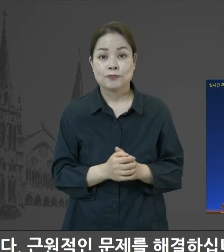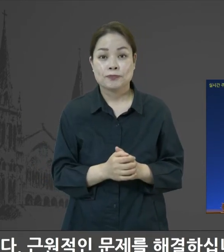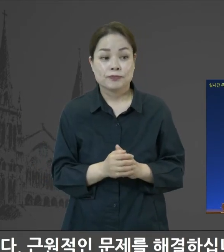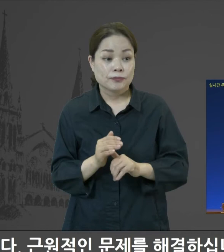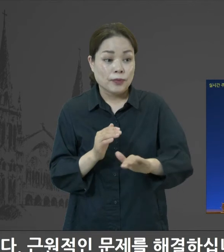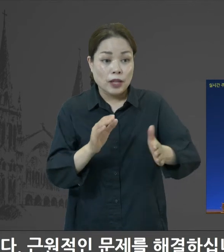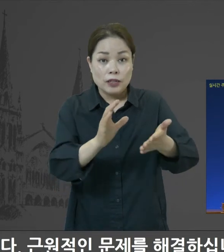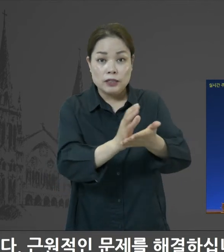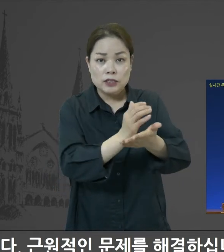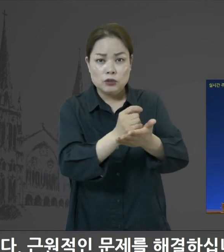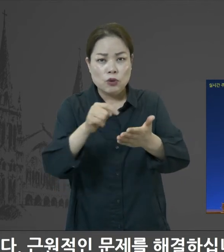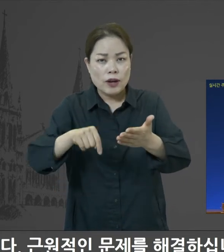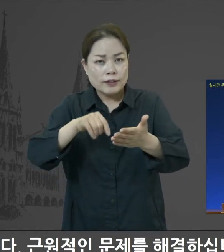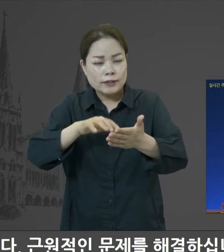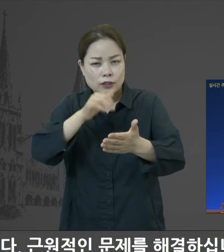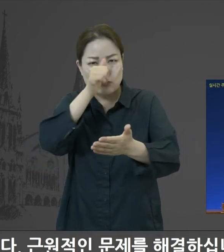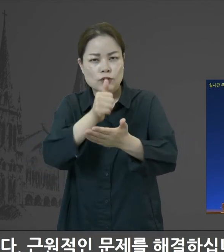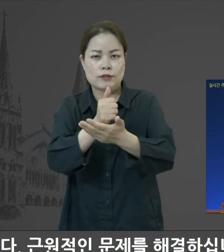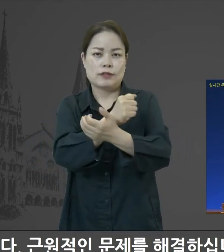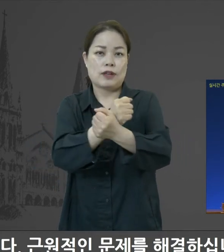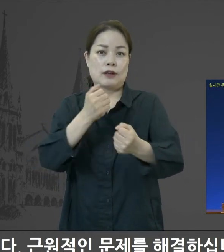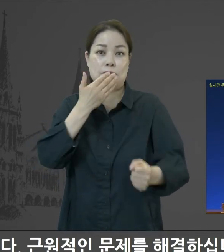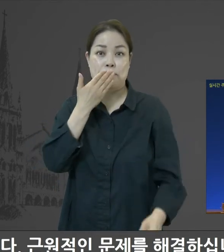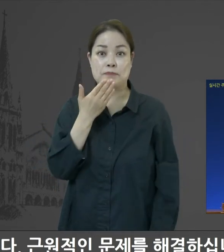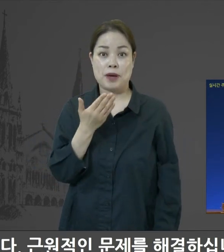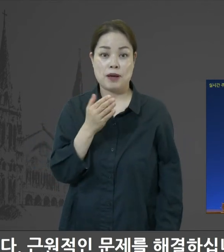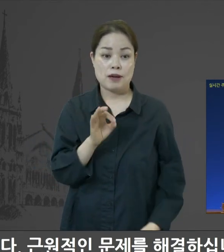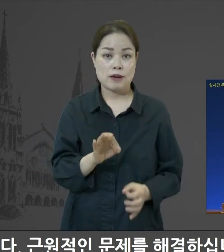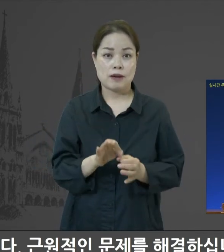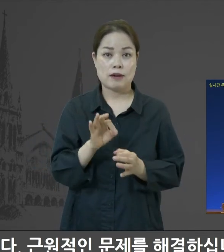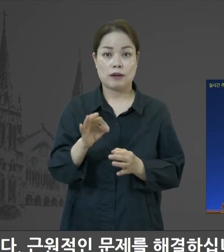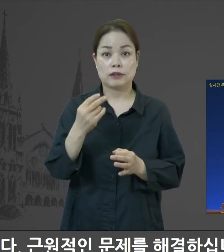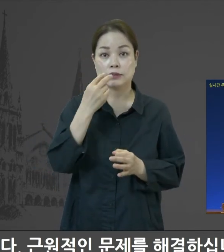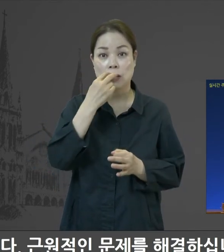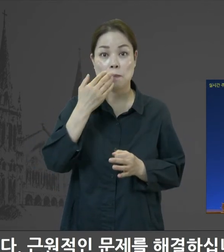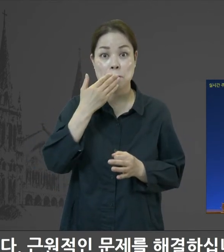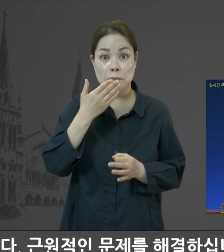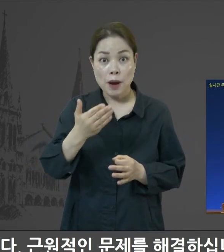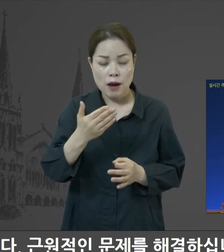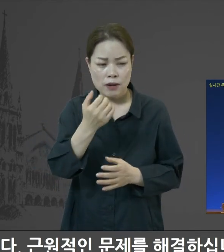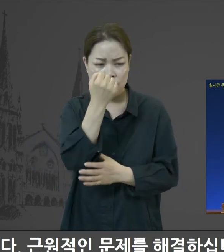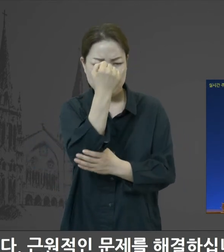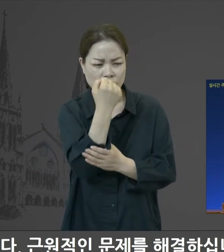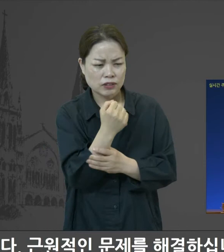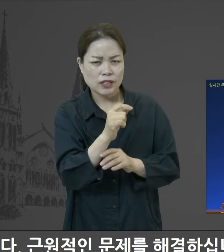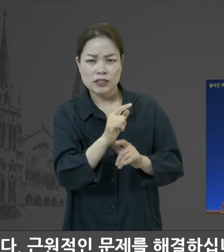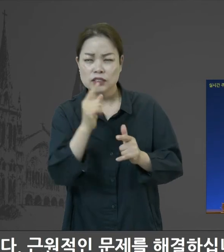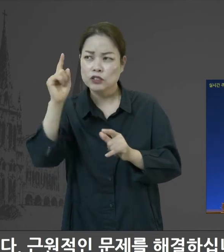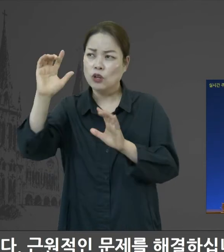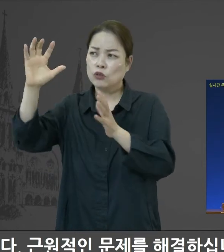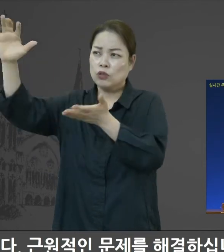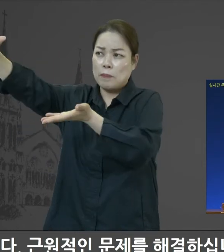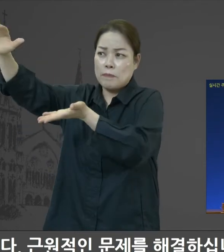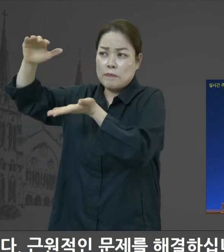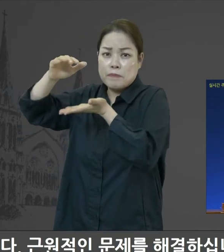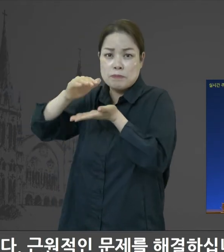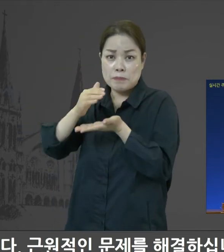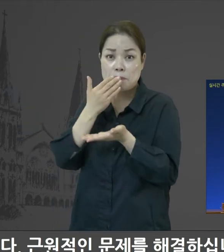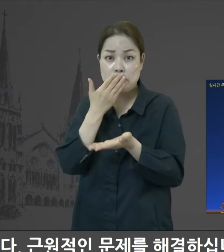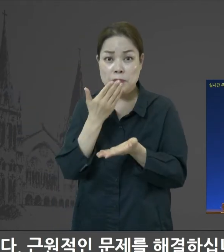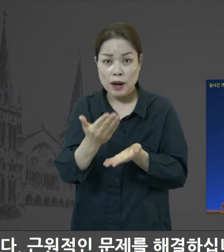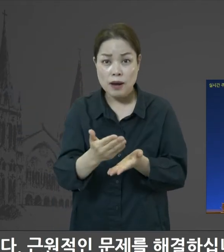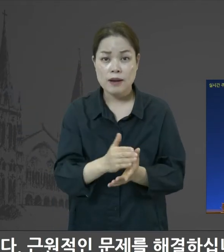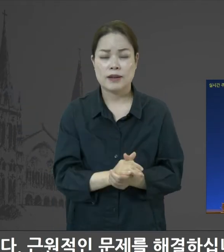우리는 그리스도 안에서 죄사함을 얻습니다. 또 영생을 얻습니다. 썩지 않는 천국을 유업으로 얻는 줄